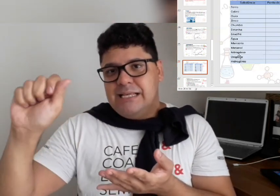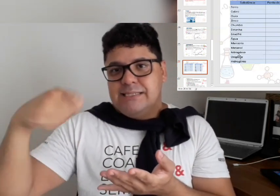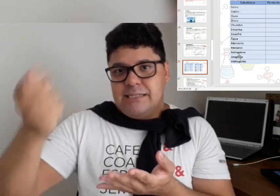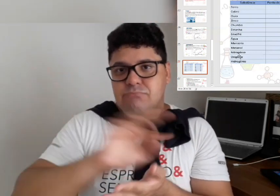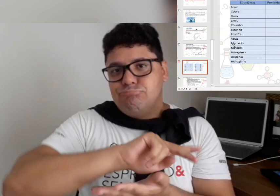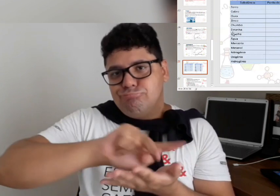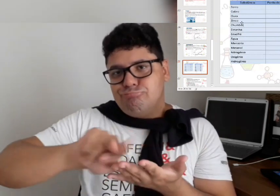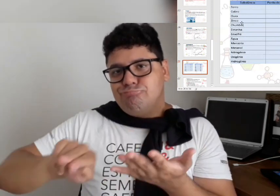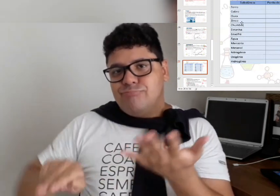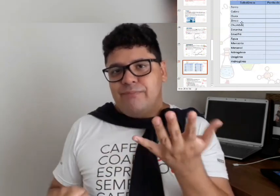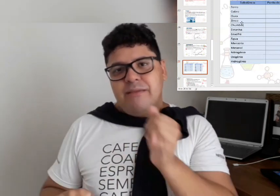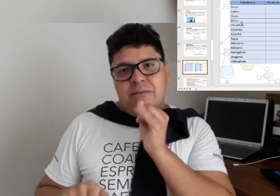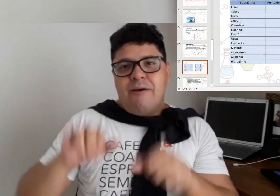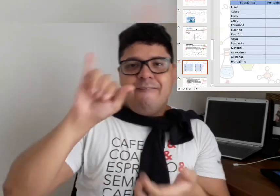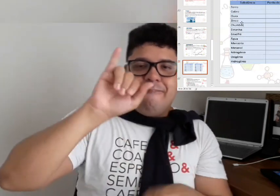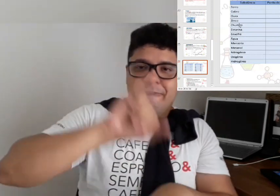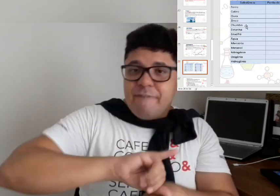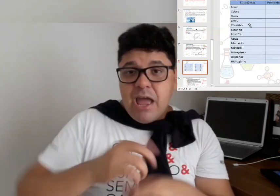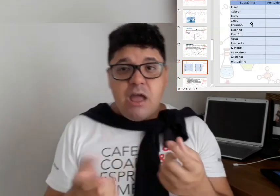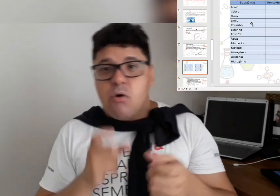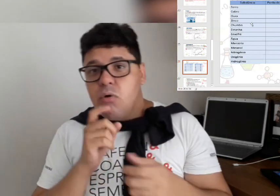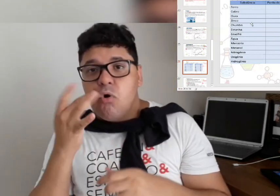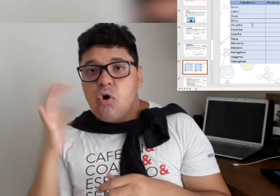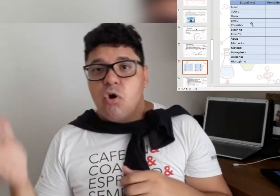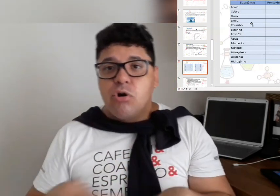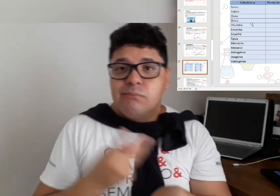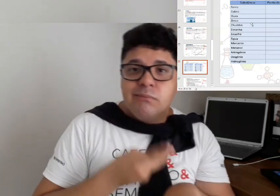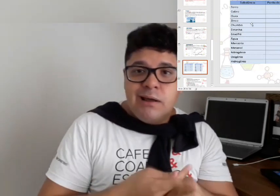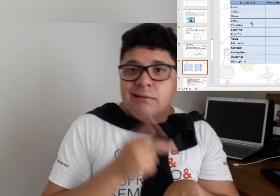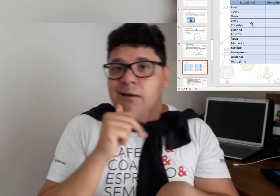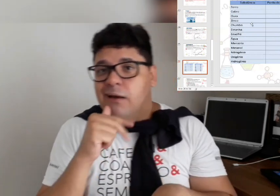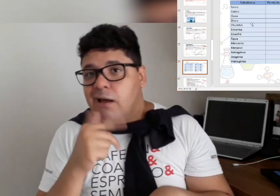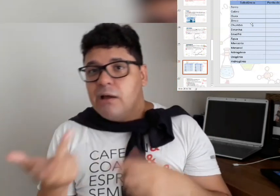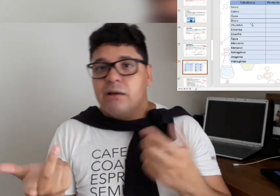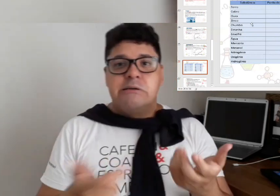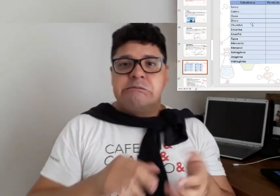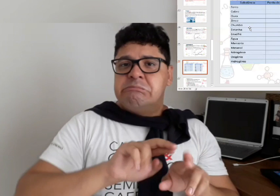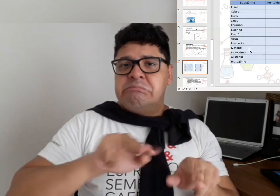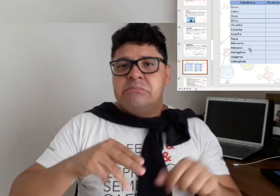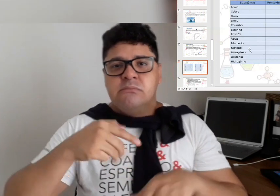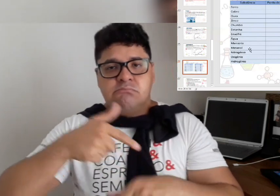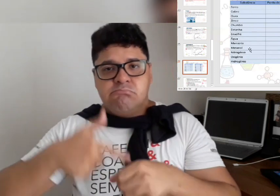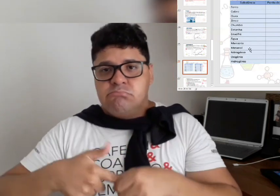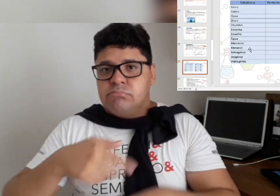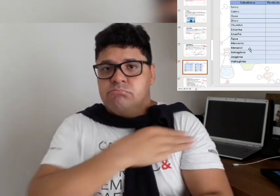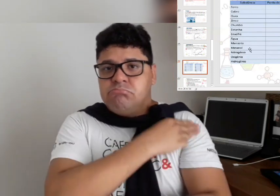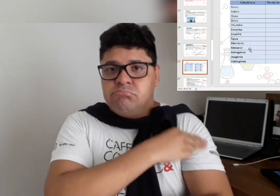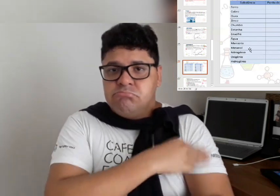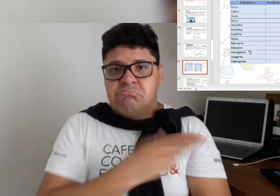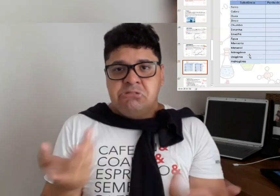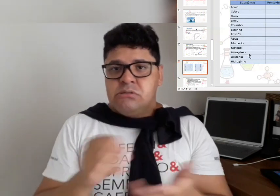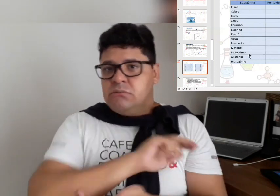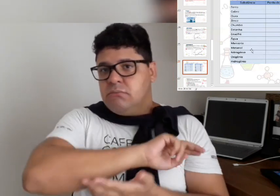aqui, tá? Ferro é uma substância, cobre, ouro, zinco, chumbo, estanho, enxofre, água, mercúrio, metanol,